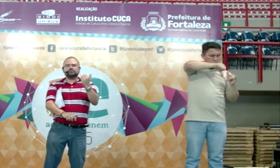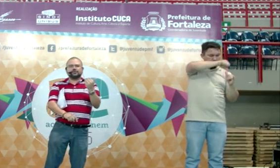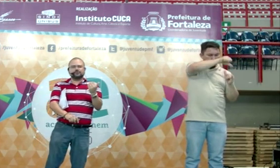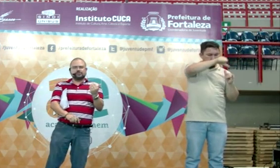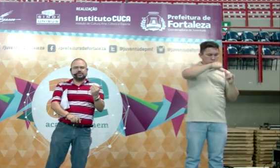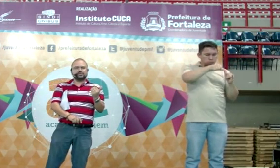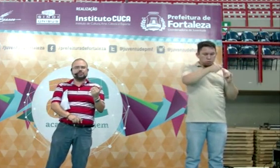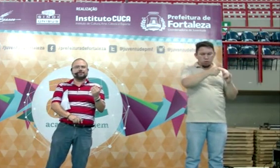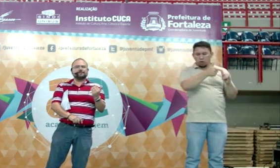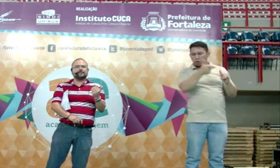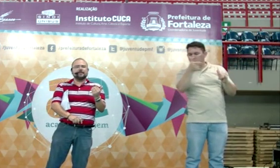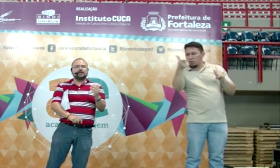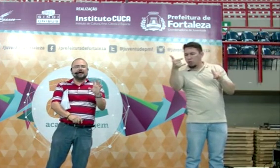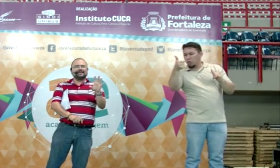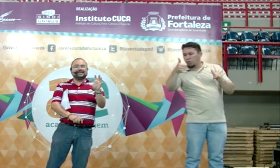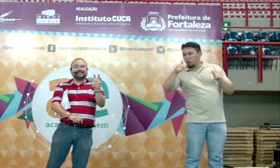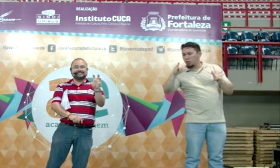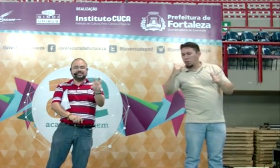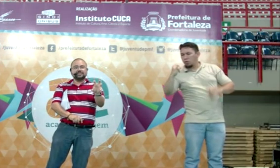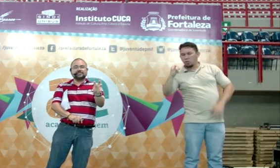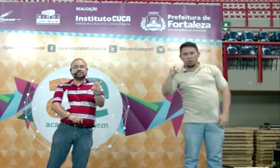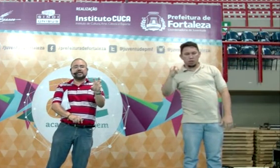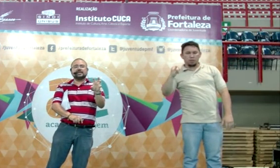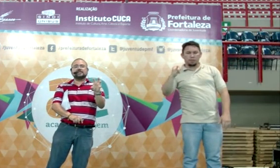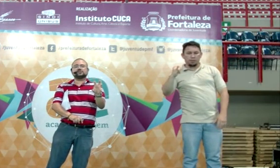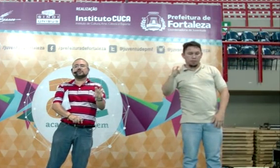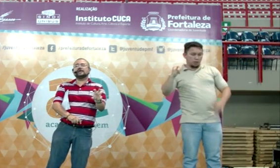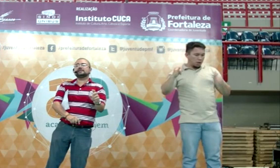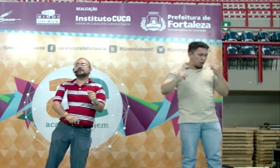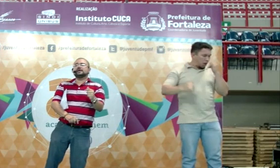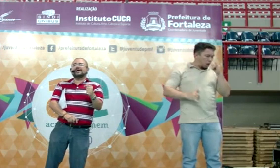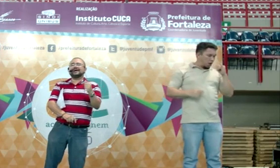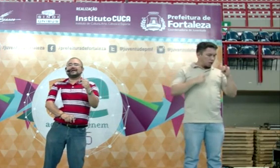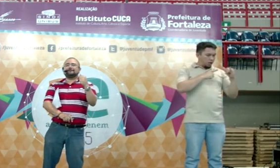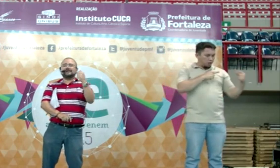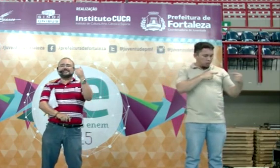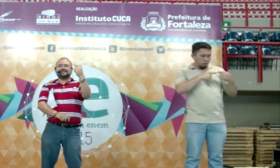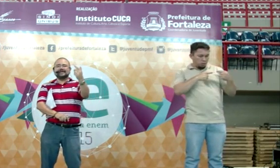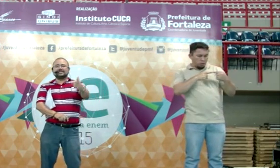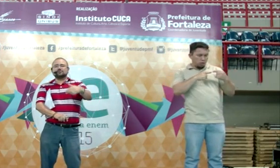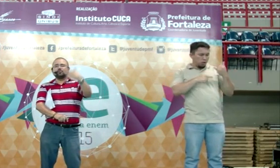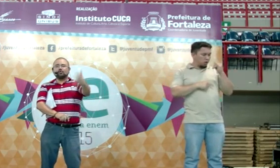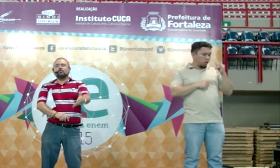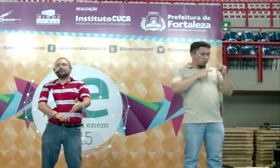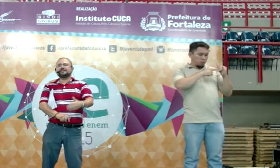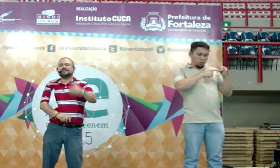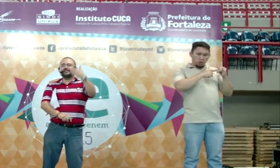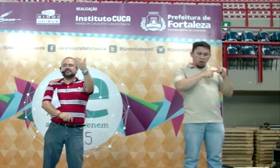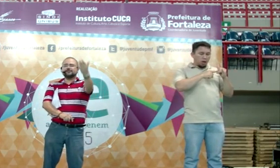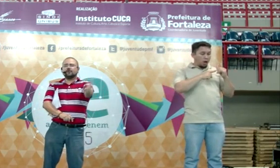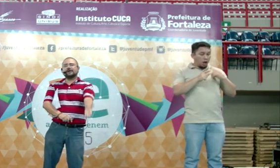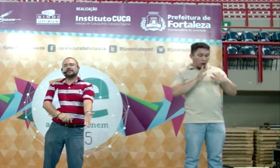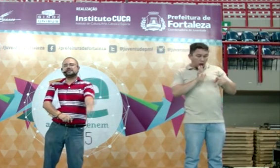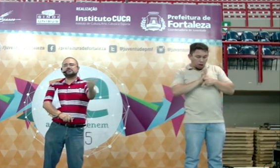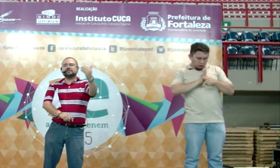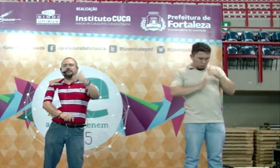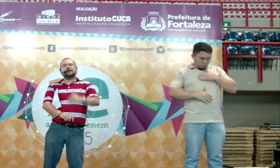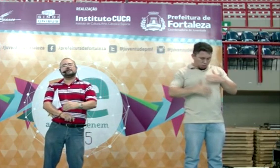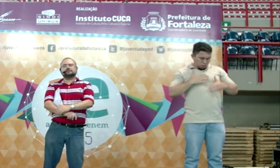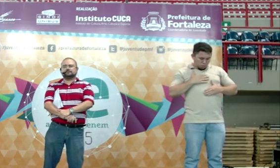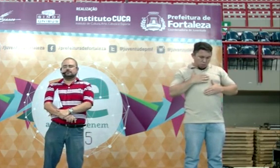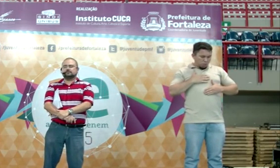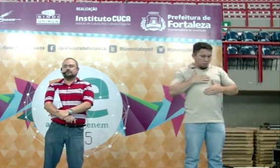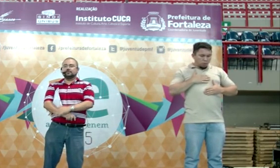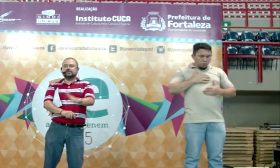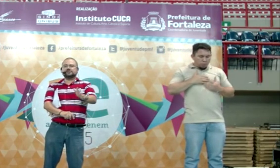em um outro tipo de energia. A energia está relacionada à capacidade do corpo em transformar isso